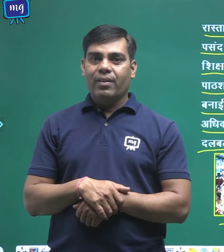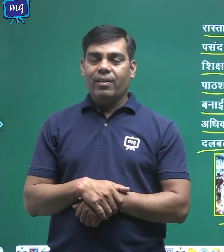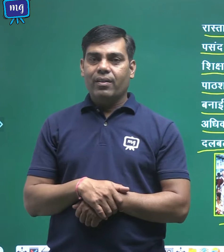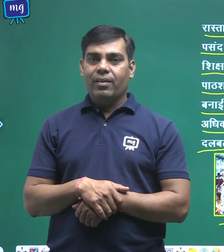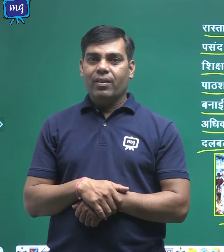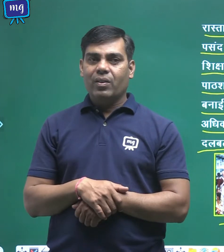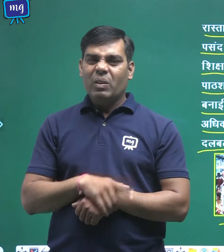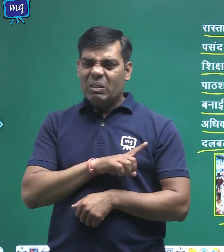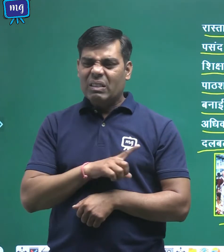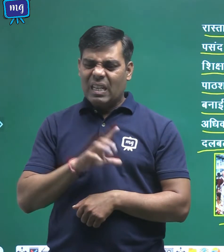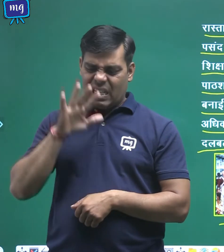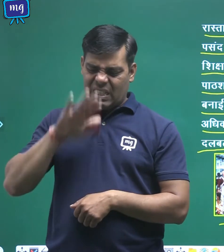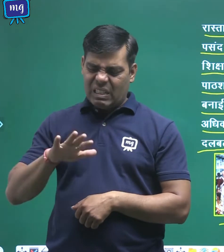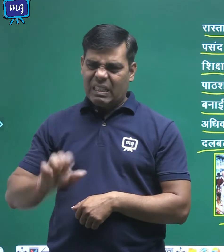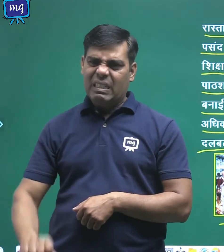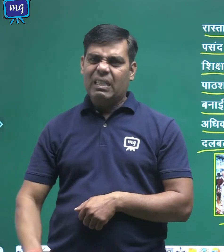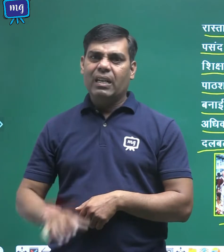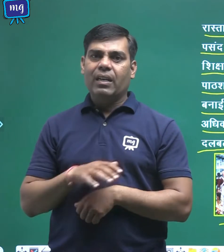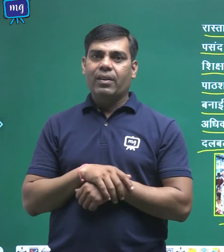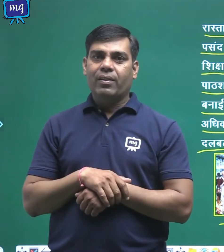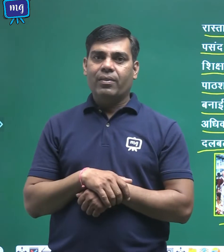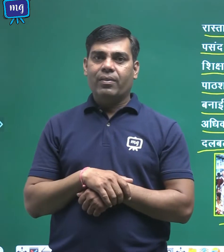उसका शोषण कर रहे हैं।